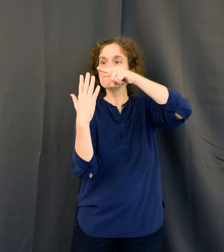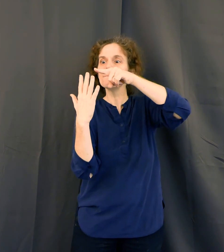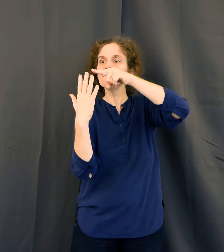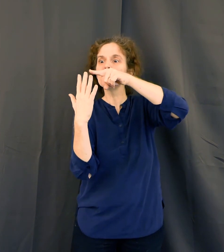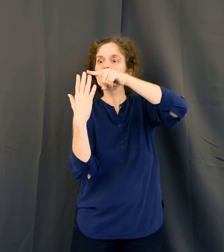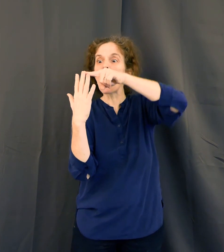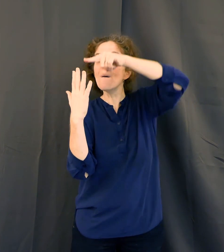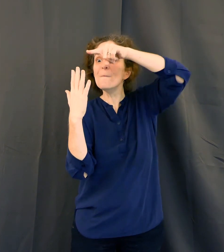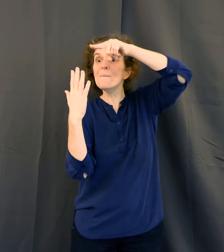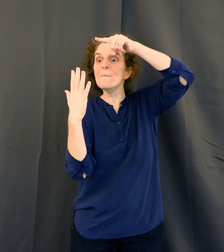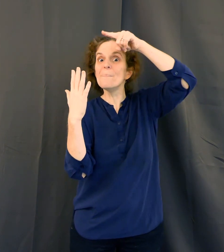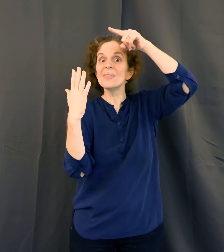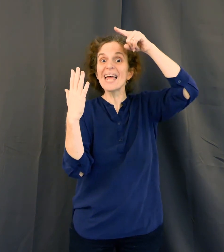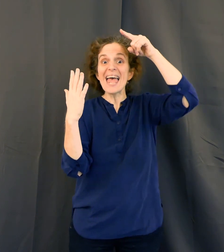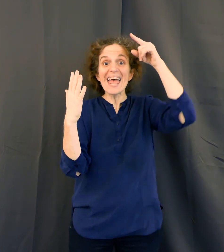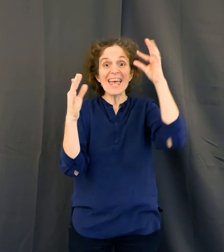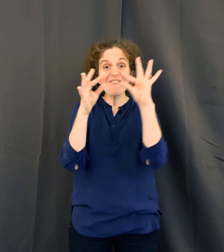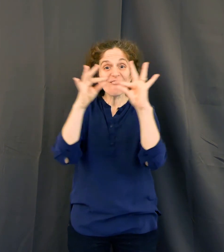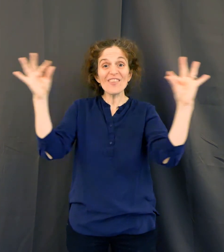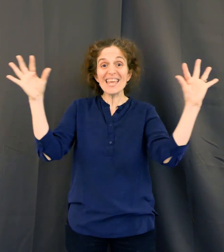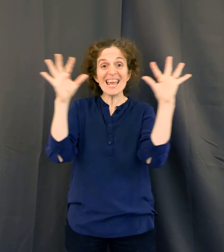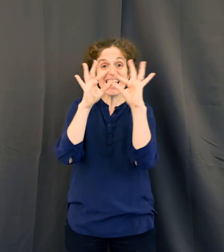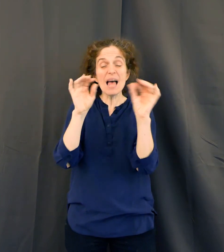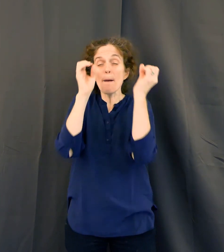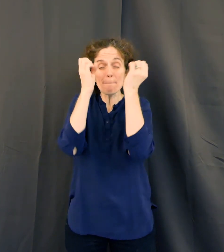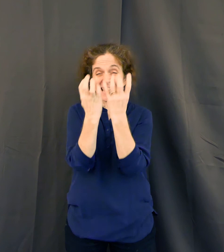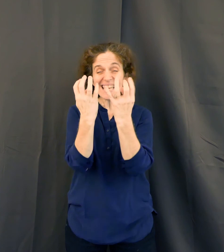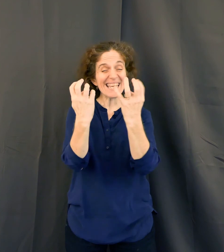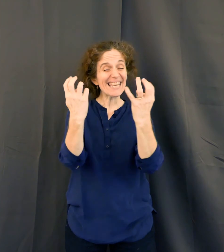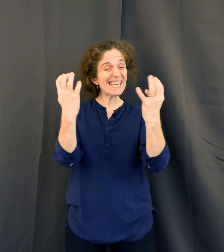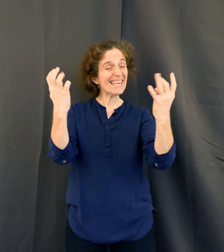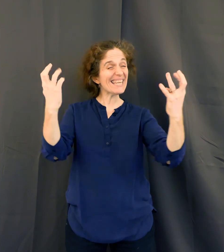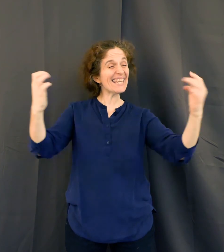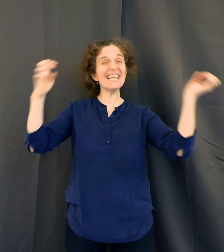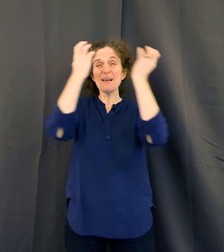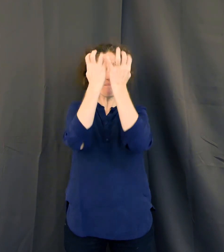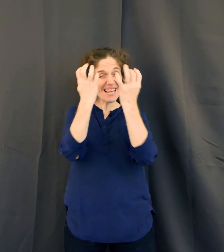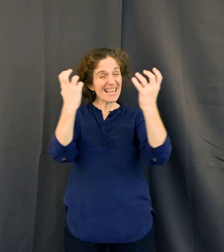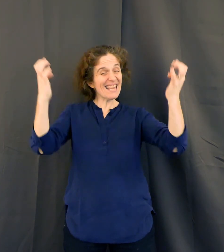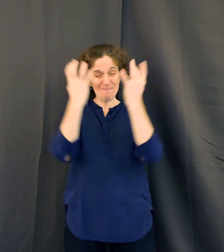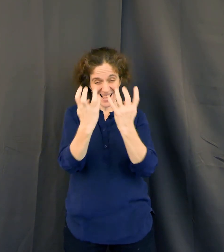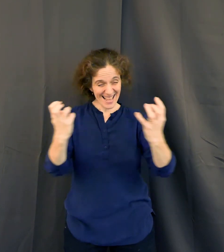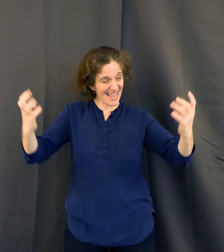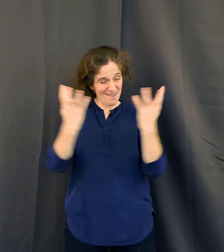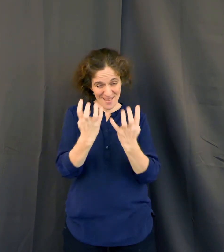Comme il a le doigt magique, il touche l'arbre. À ce moment-là, les fils se mettent